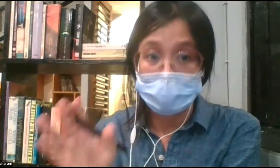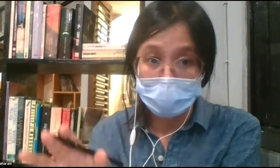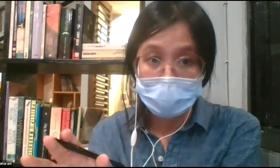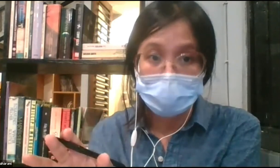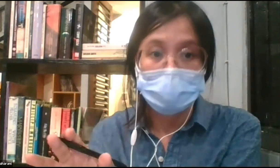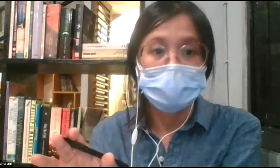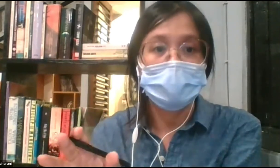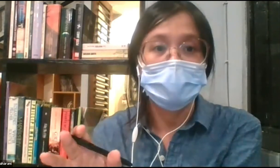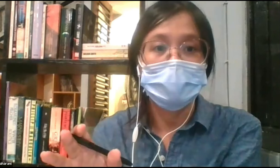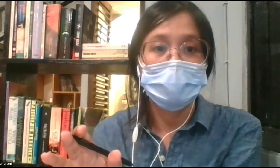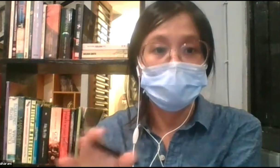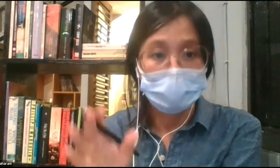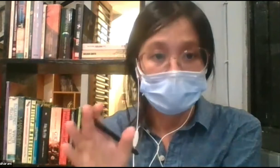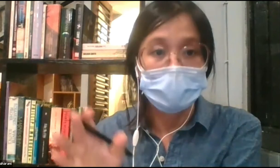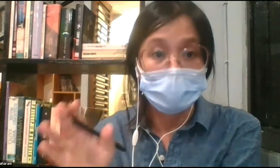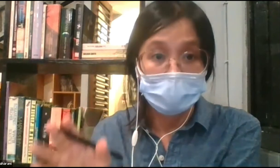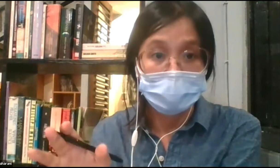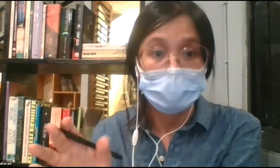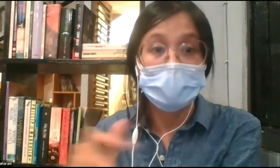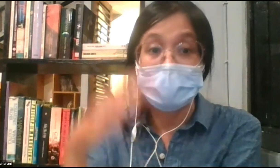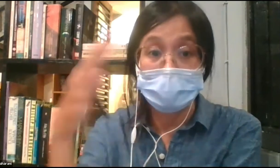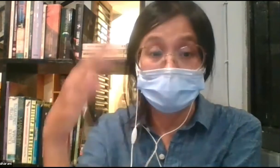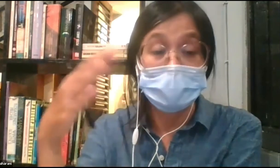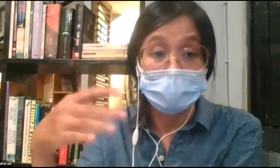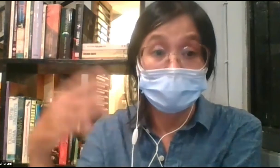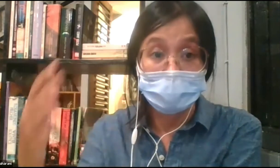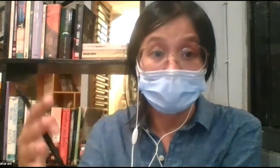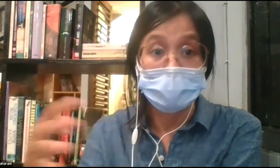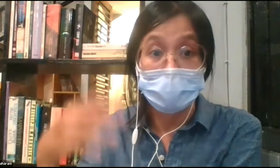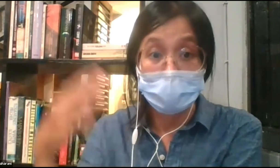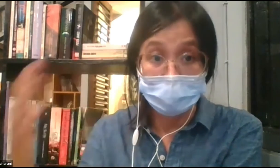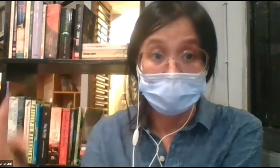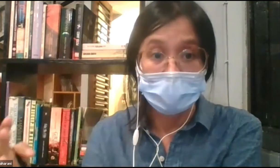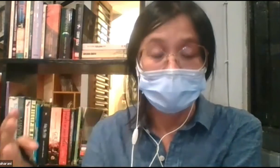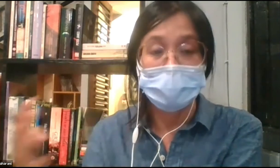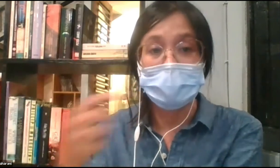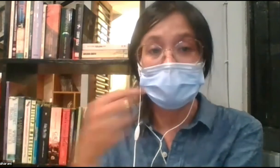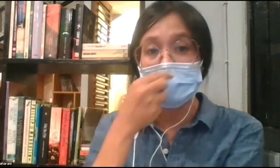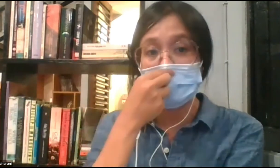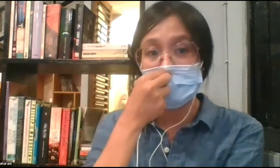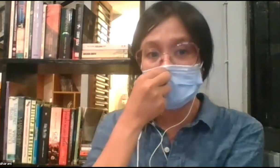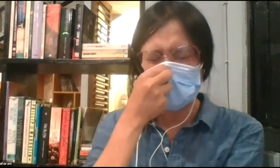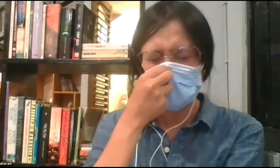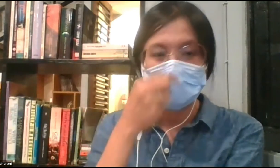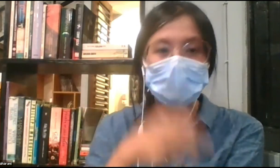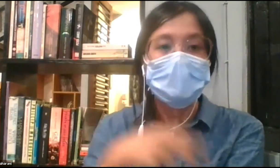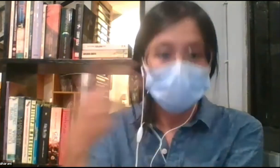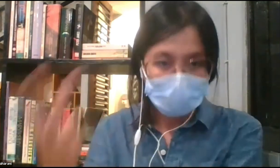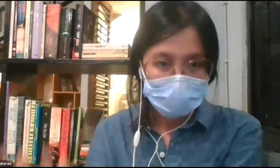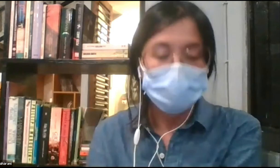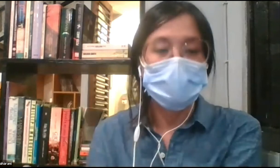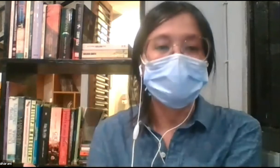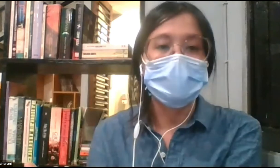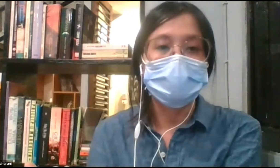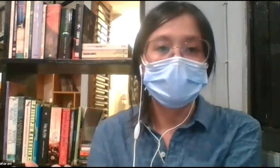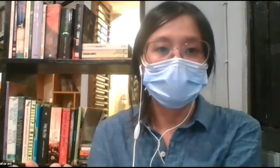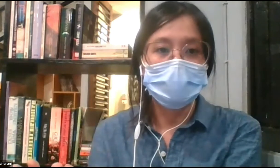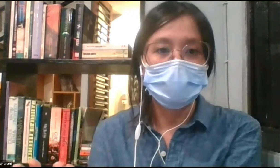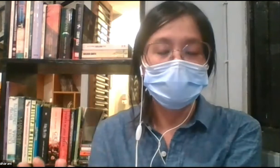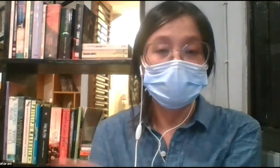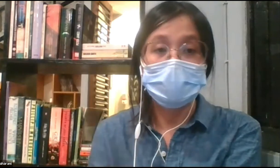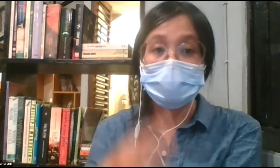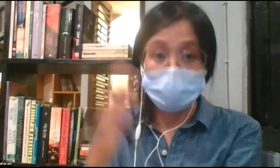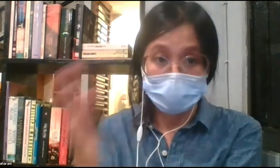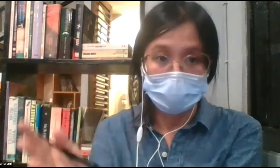fitur-fiturnya Tirto, misalnya itu juga bagus-bagus ya, dan dalam tulisan panjang atau long form ya, kita istilahkan begitu. Di Tempo juga melakukan